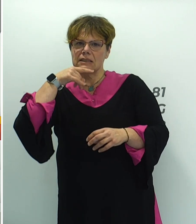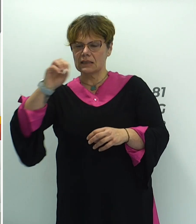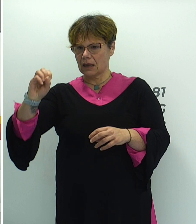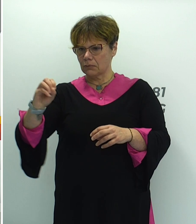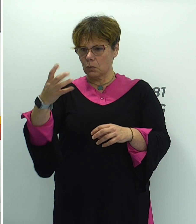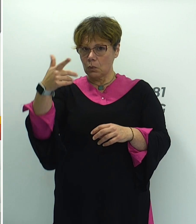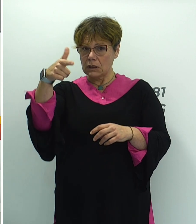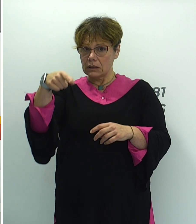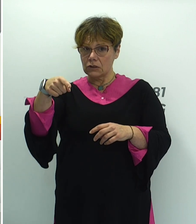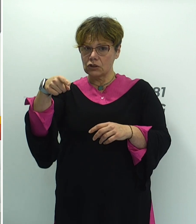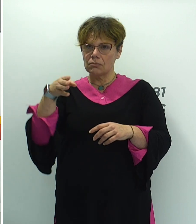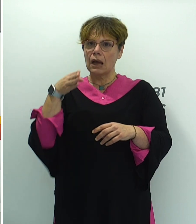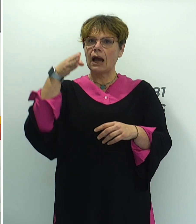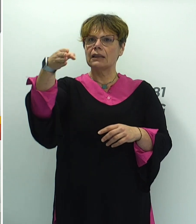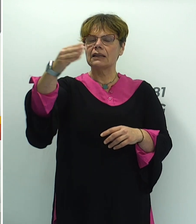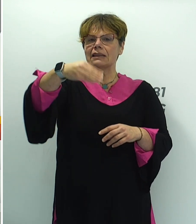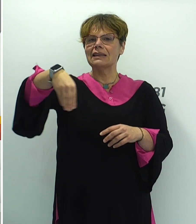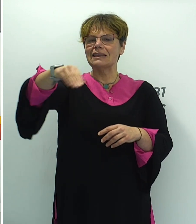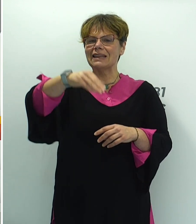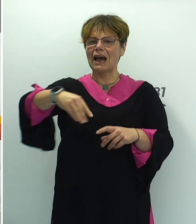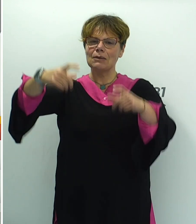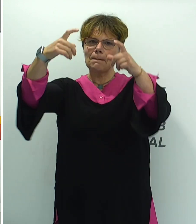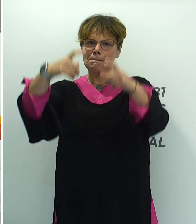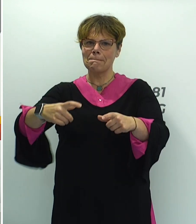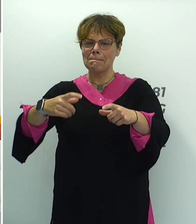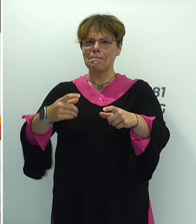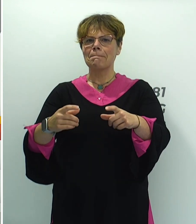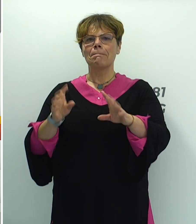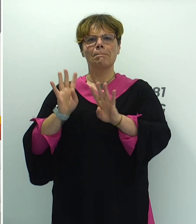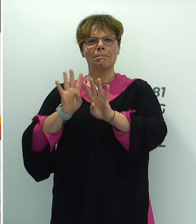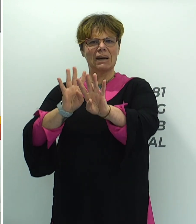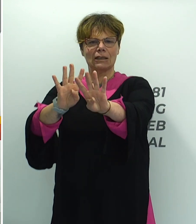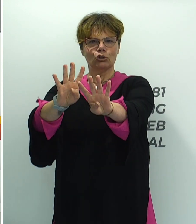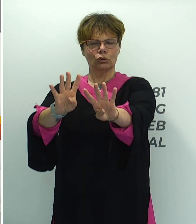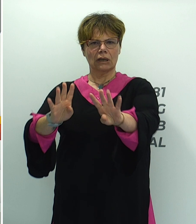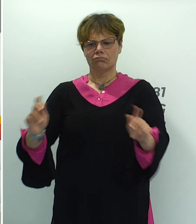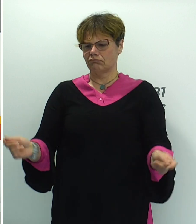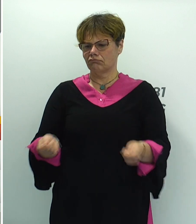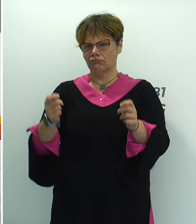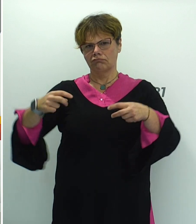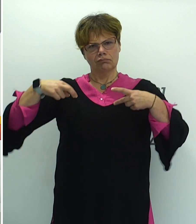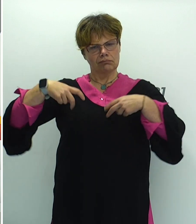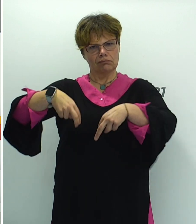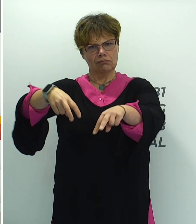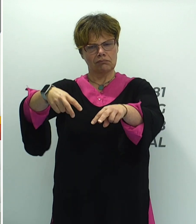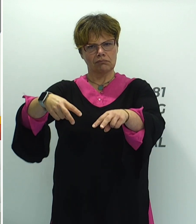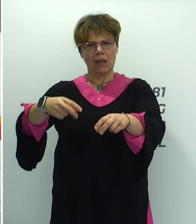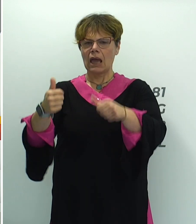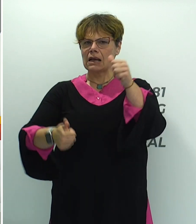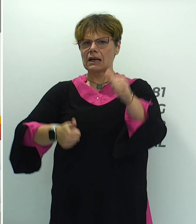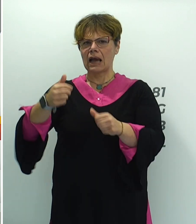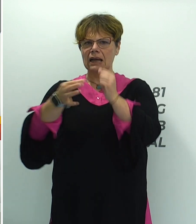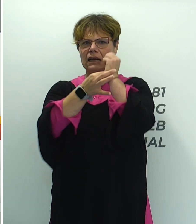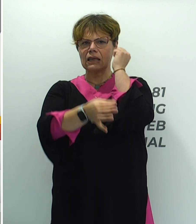parte alla Napoli City Half Marathon, la gara di 21